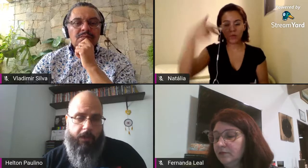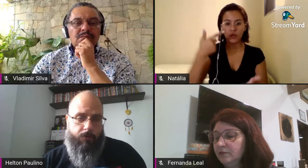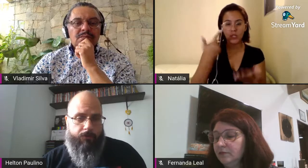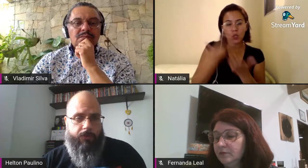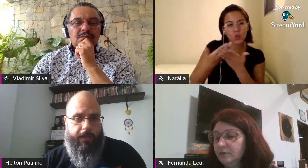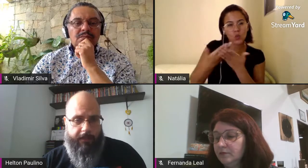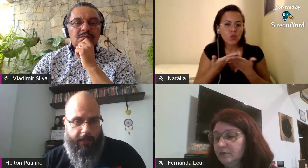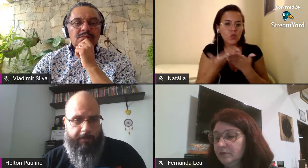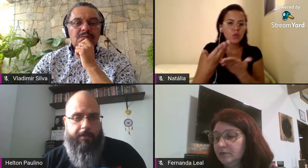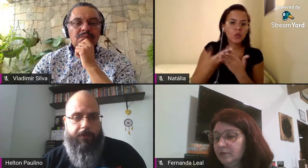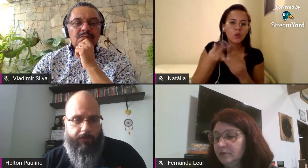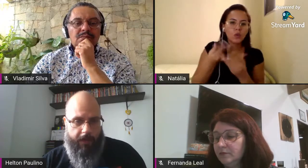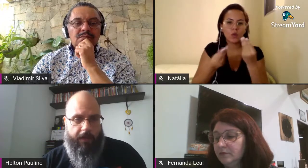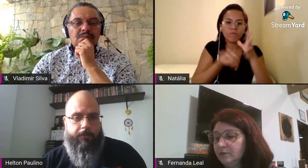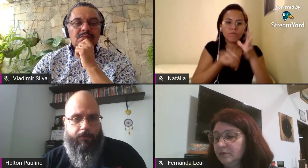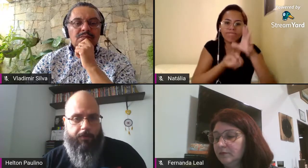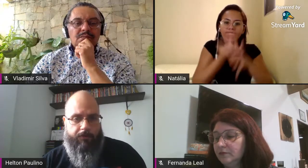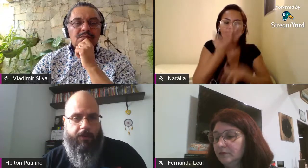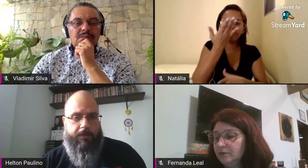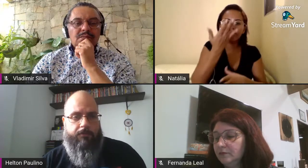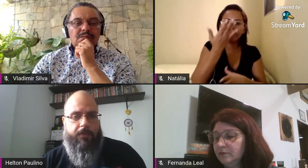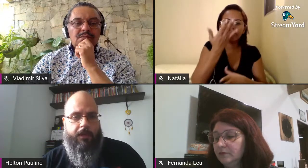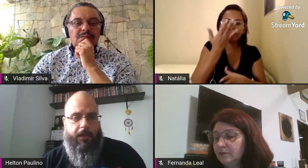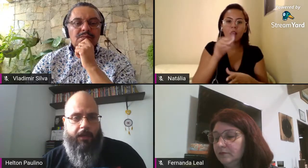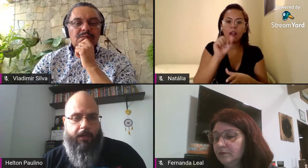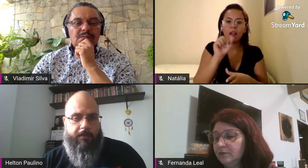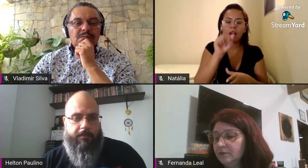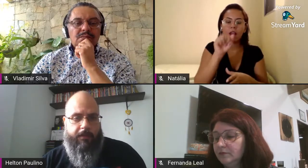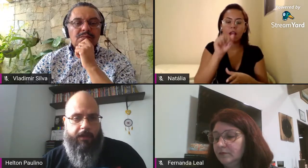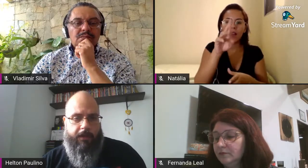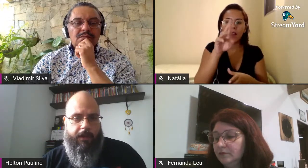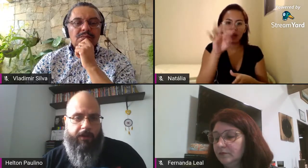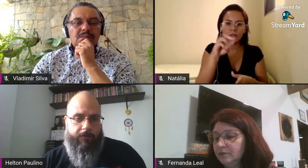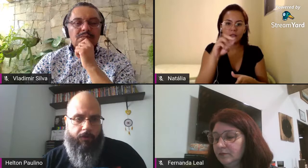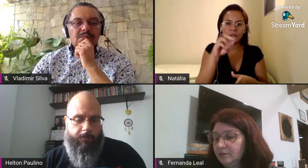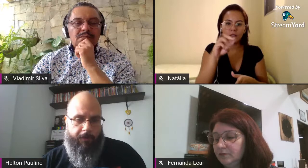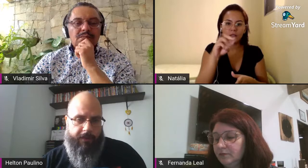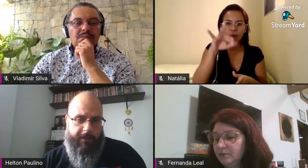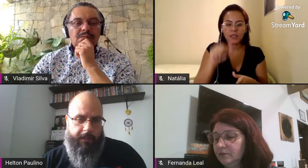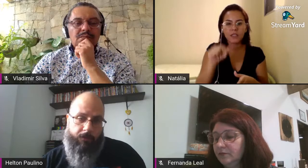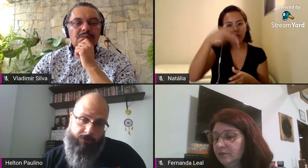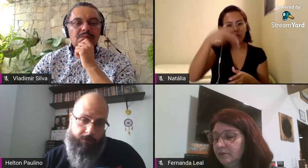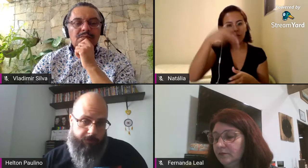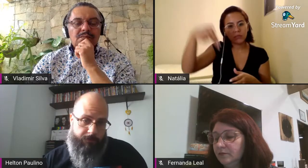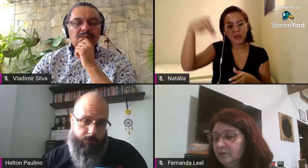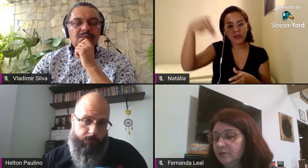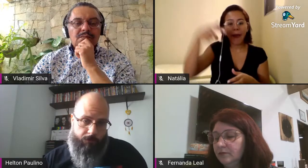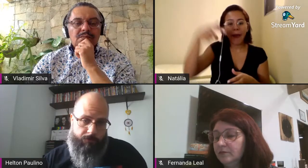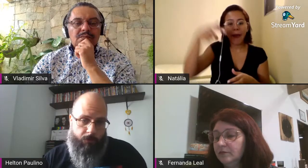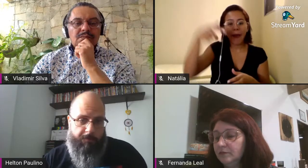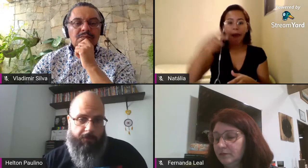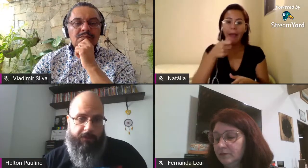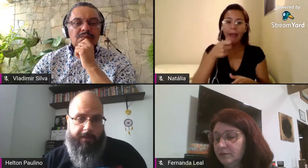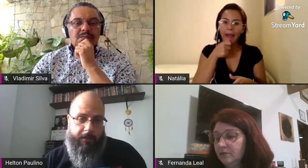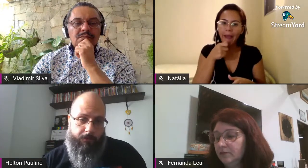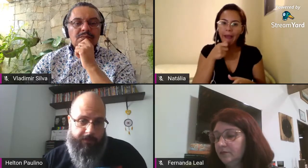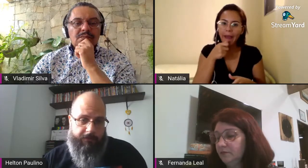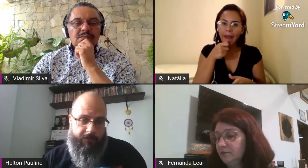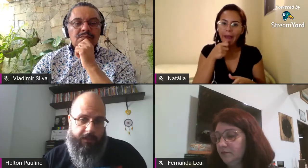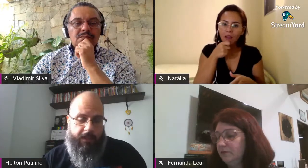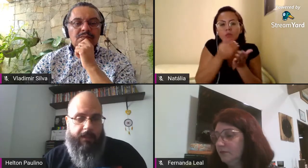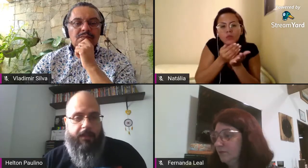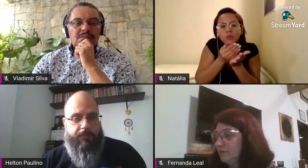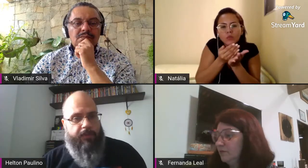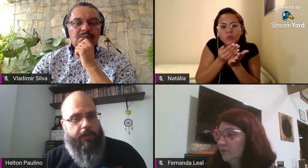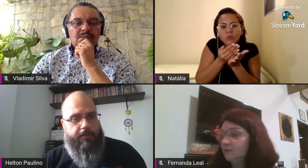do Norte. Contudo, ainda está bem embrionário o processo. Eles levaram o nosso projeto pedagógico, inclusive o nosso novo projeto pedagógico